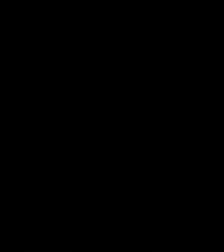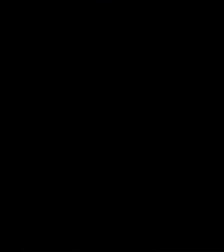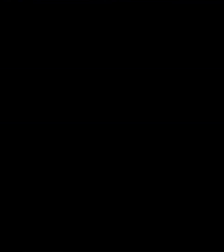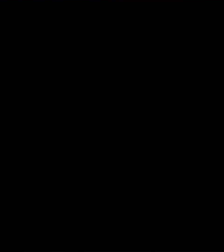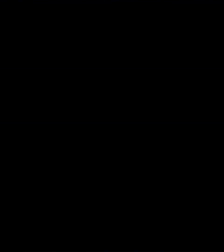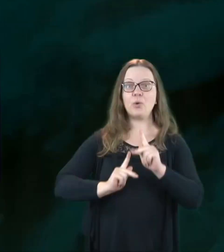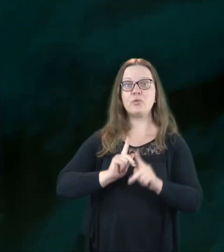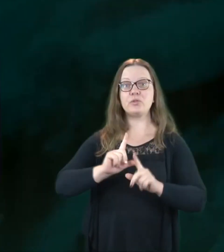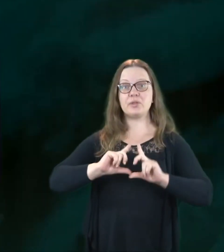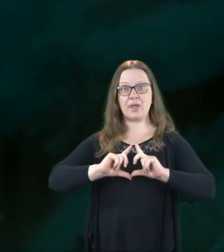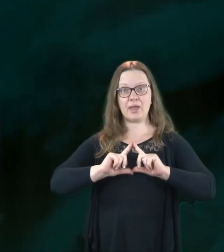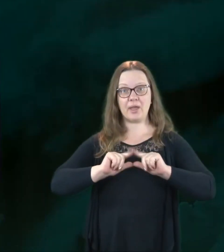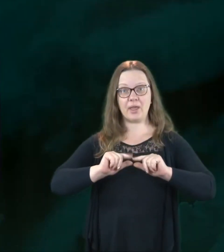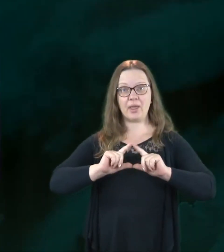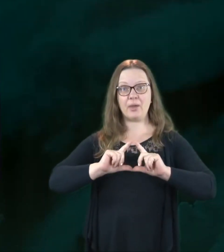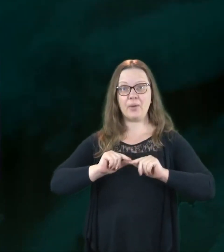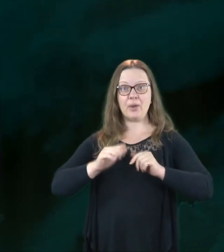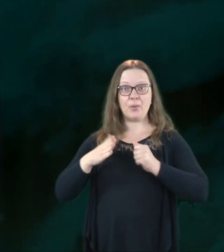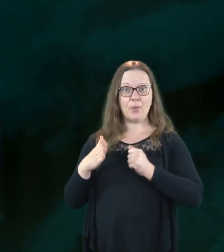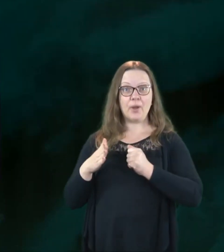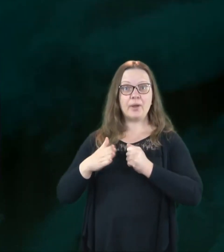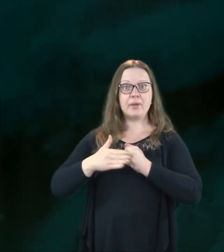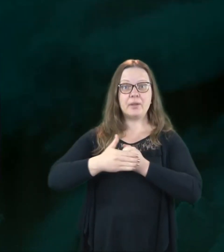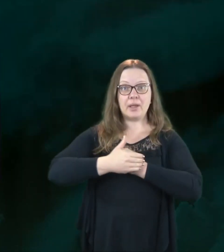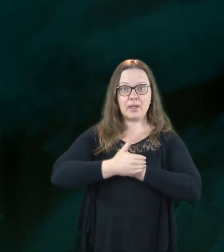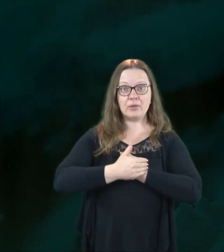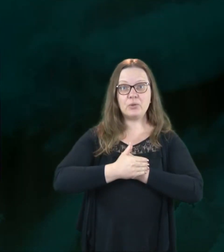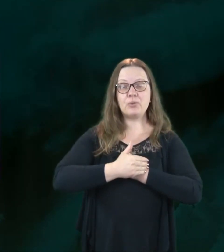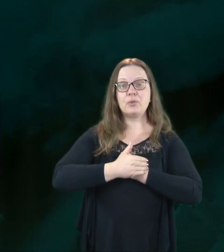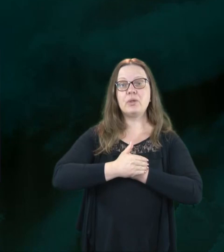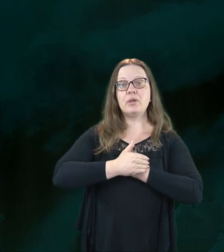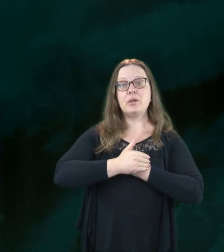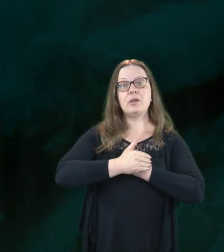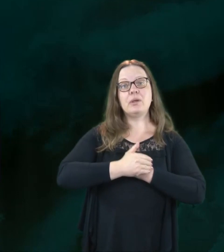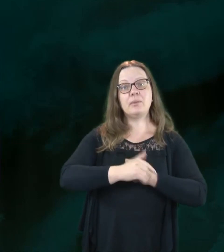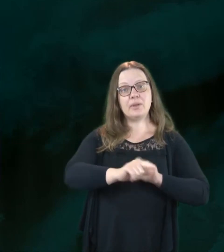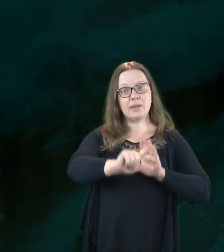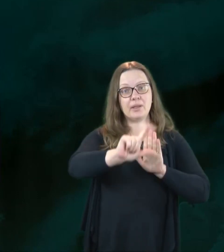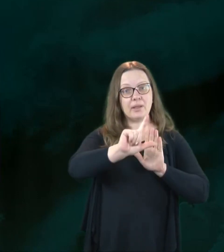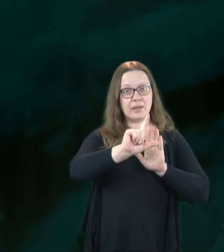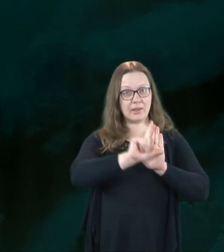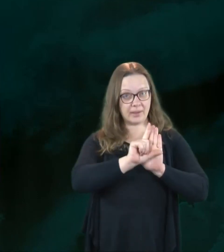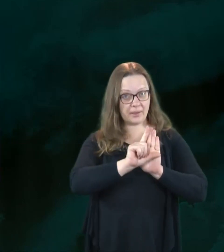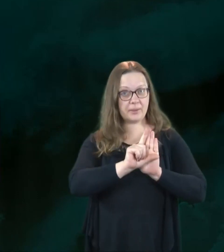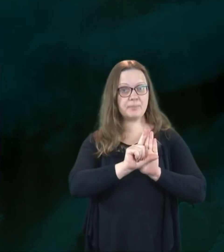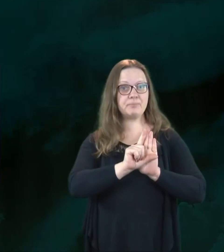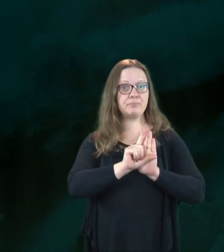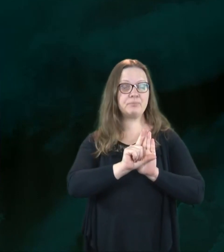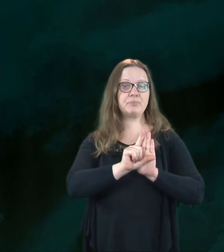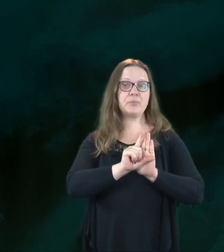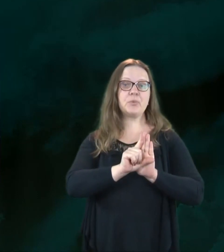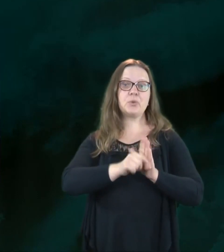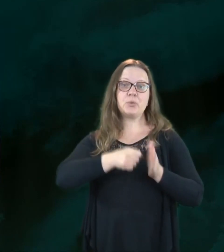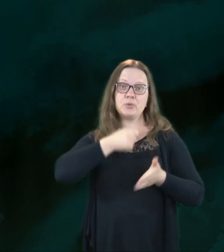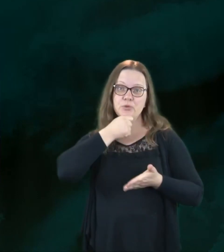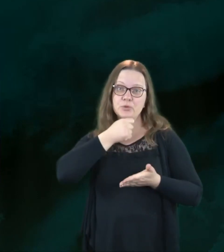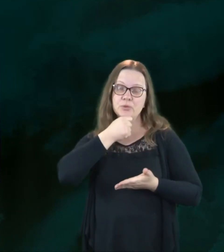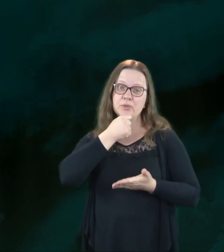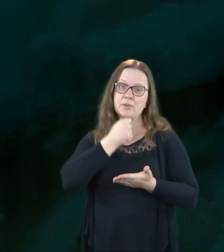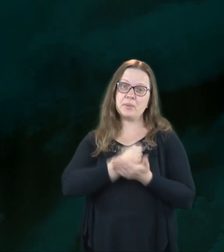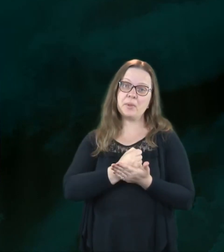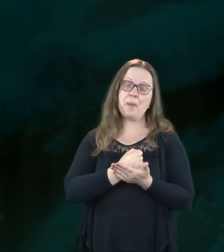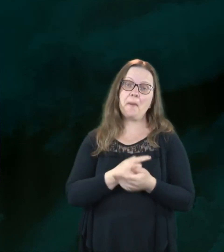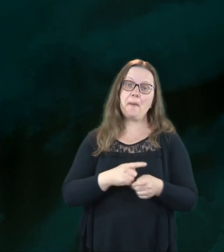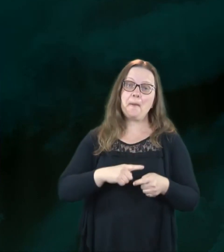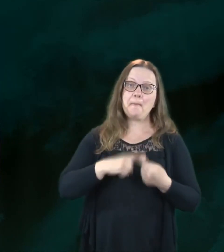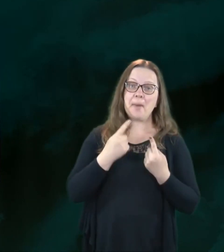Deus queria mesmo, com a vinda de Cristo, com a morte de Cristo, pudesse começar uma nova era,